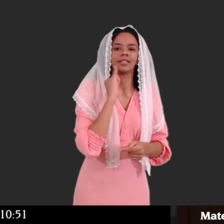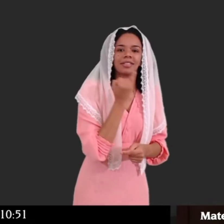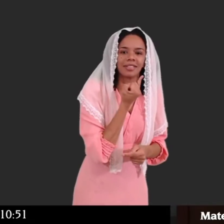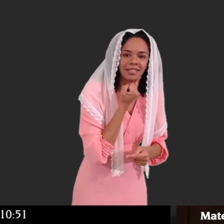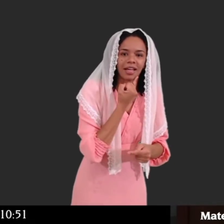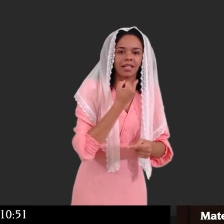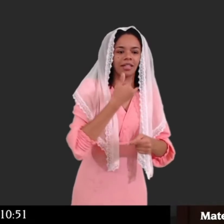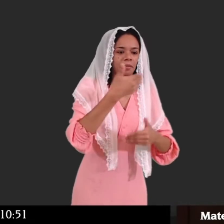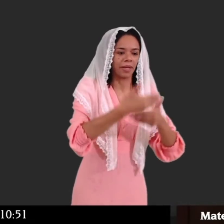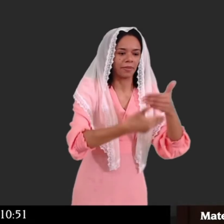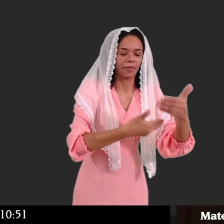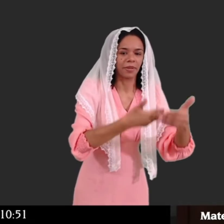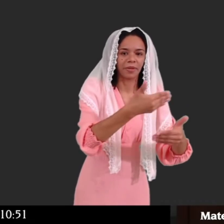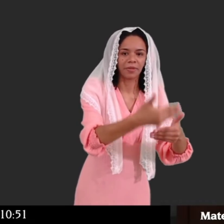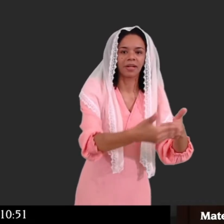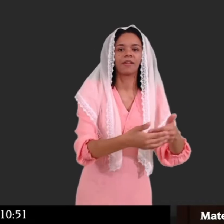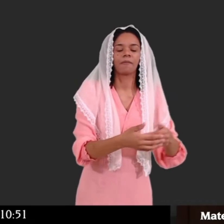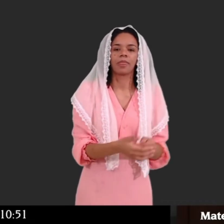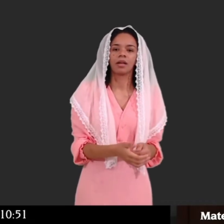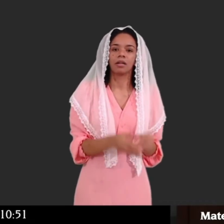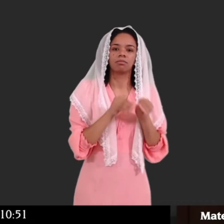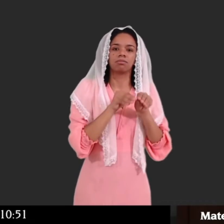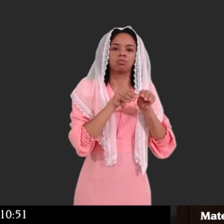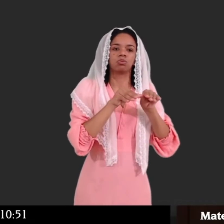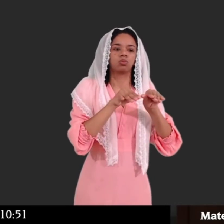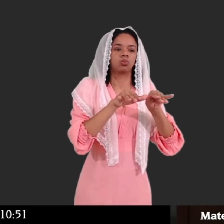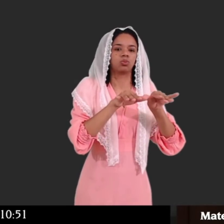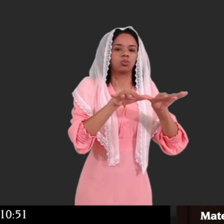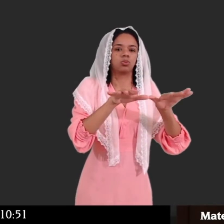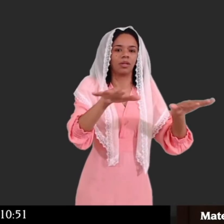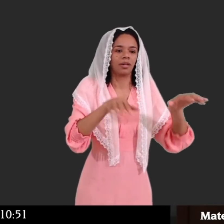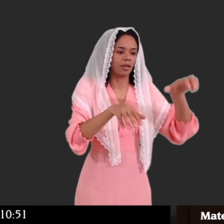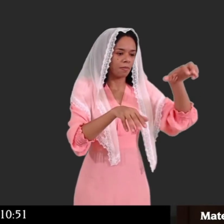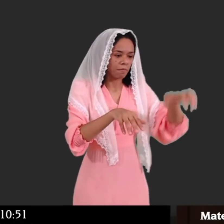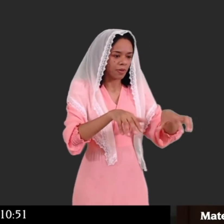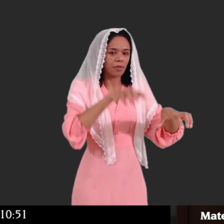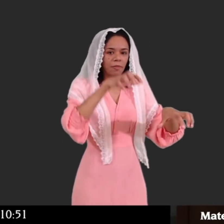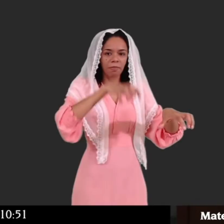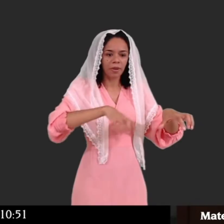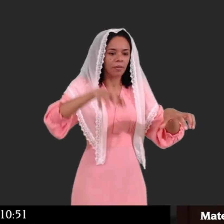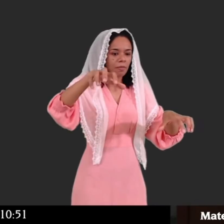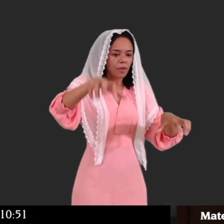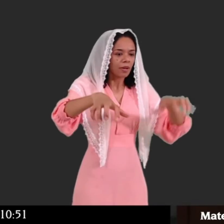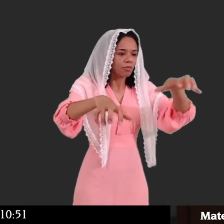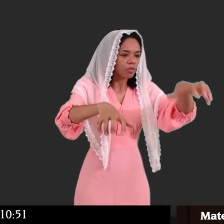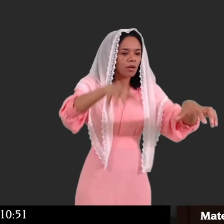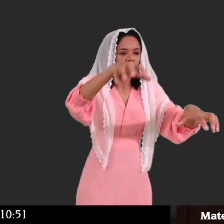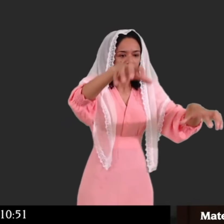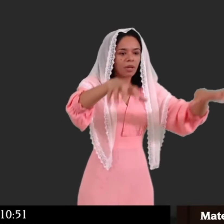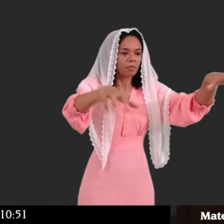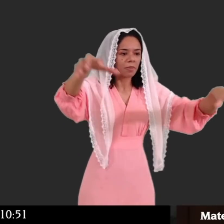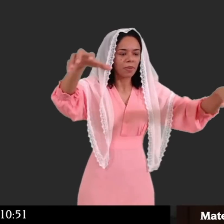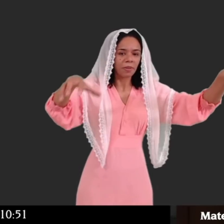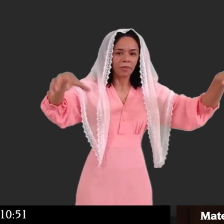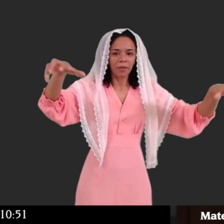Jacó então começou a formação das tribos, se cercou,